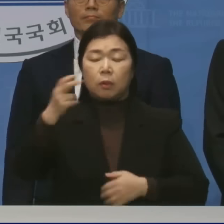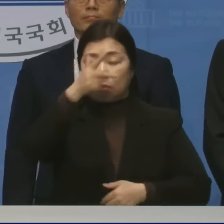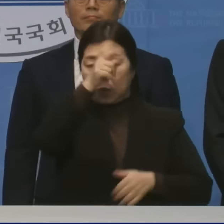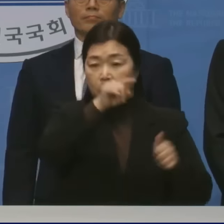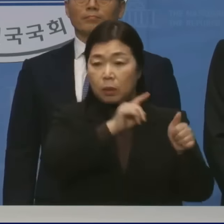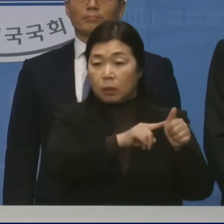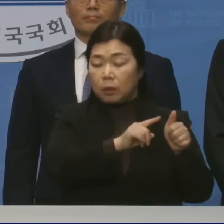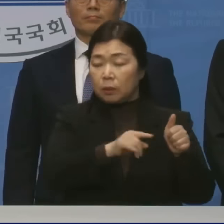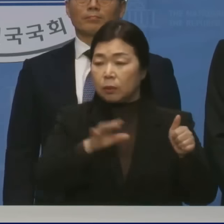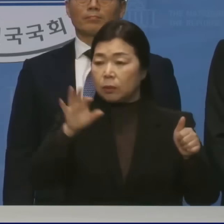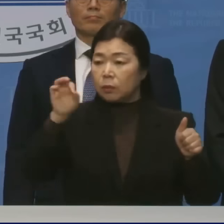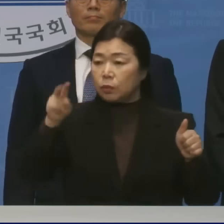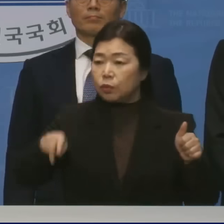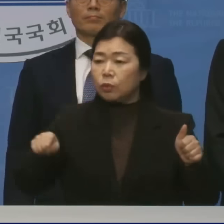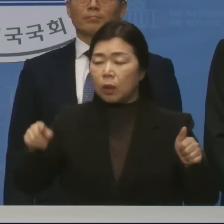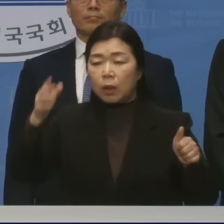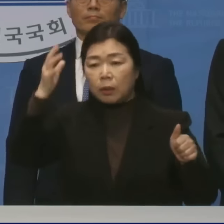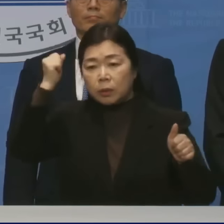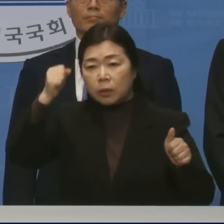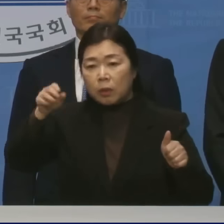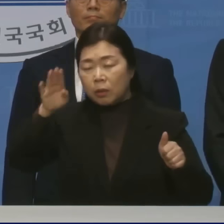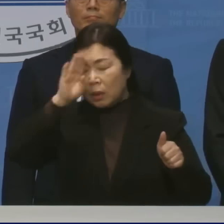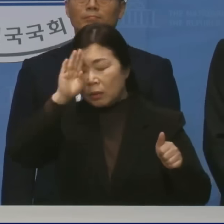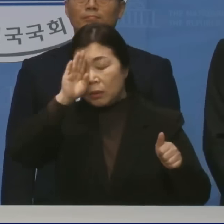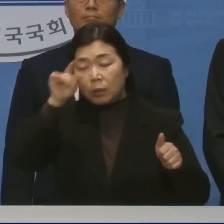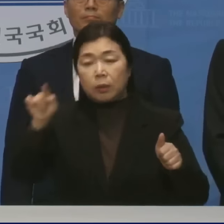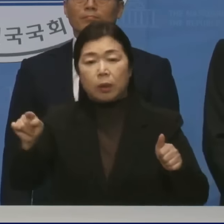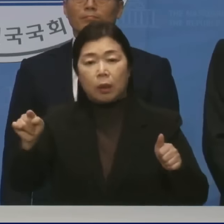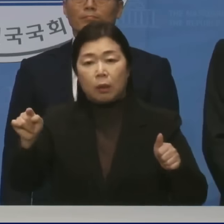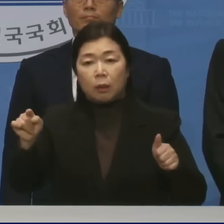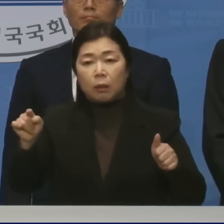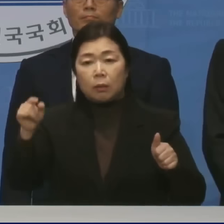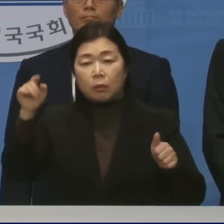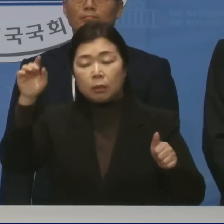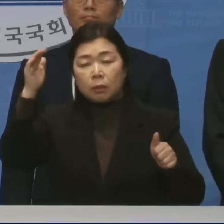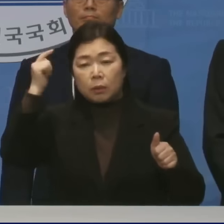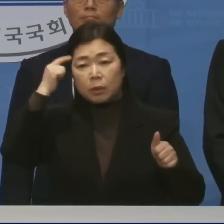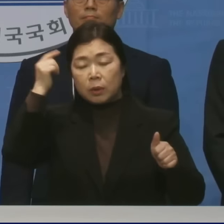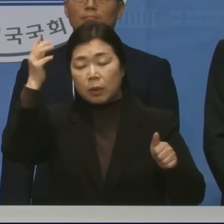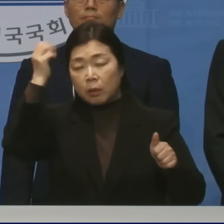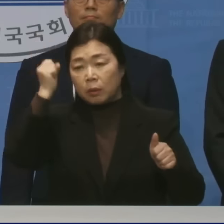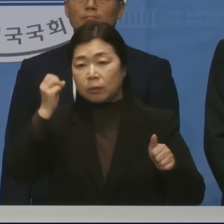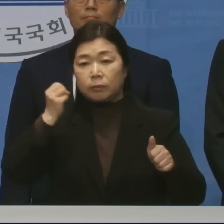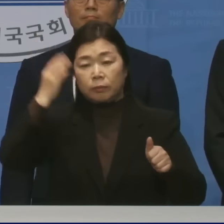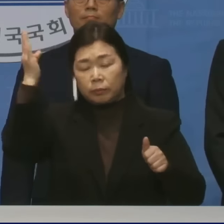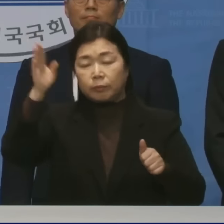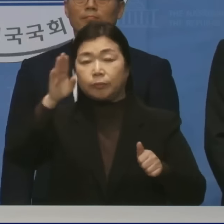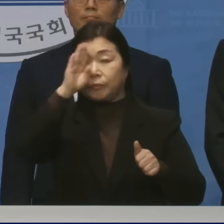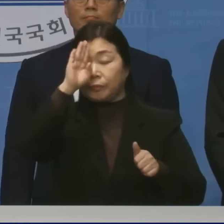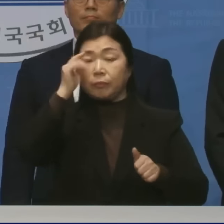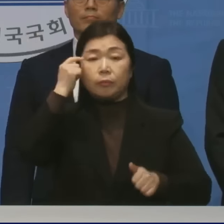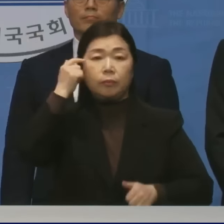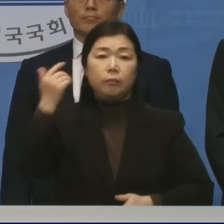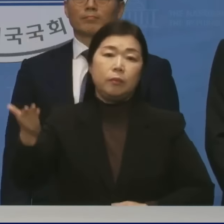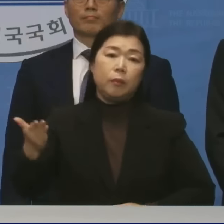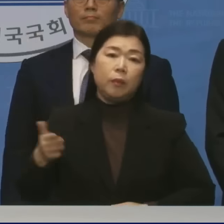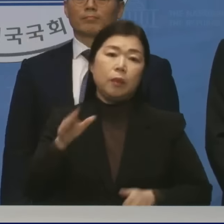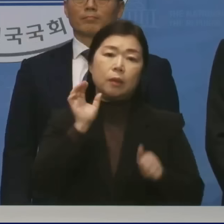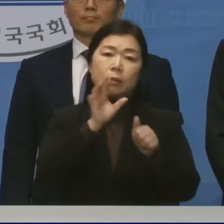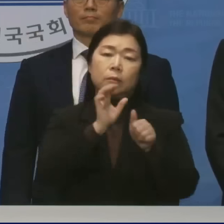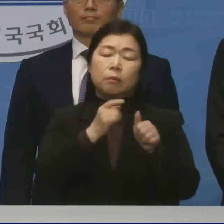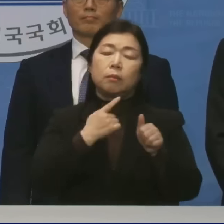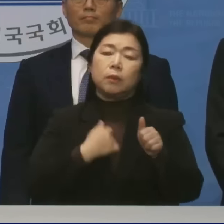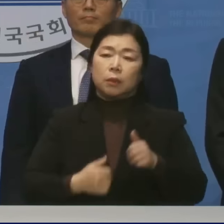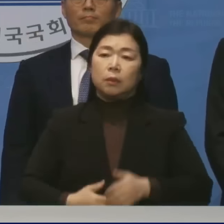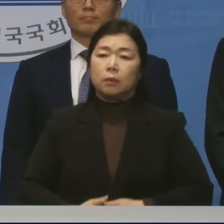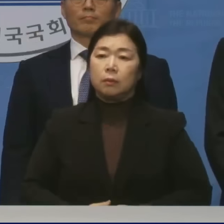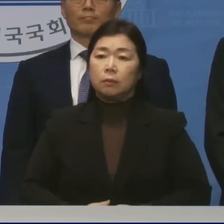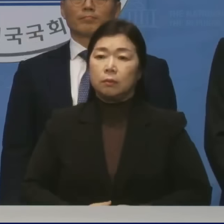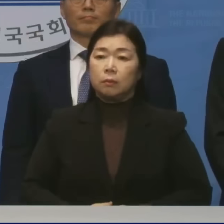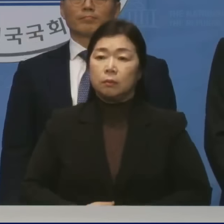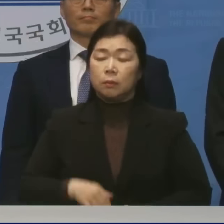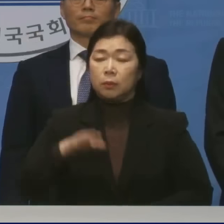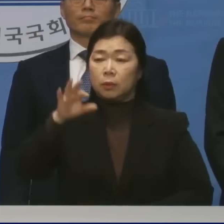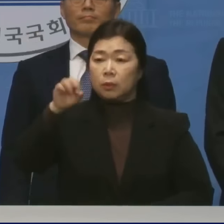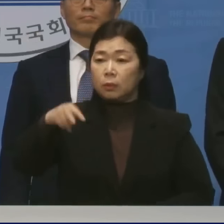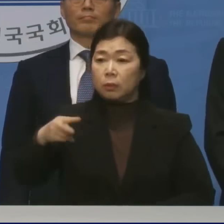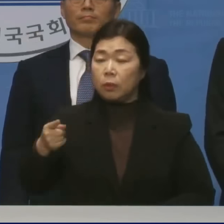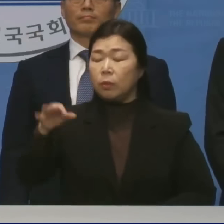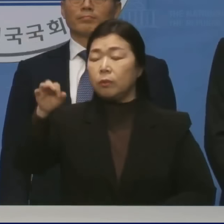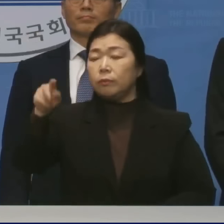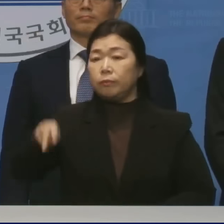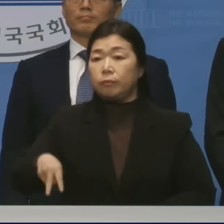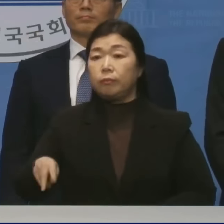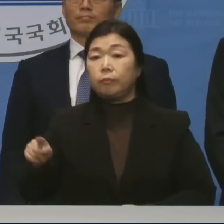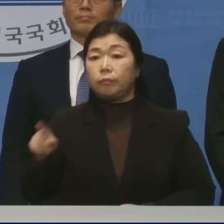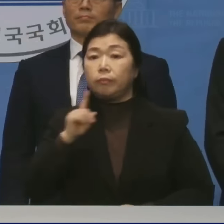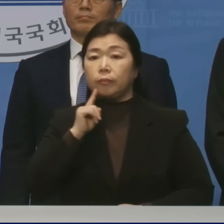유동규 기억상실 치료사냐는 비판을 받았고 유동규는 남욱의 진술이 뒤바뀐 이유에 대해